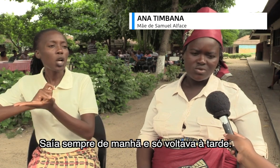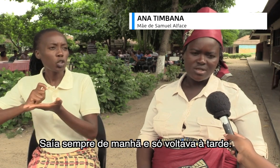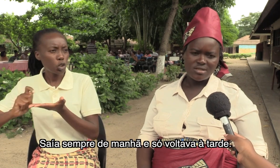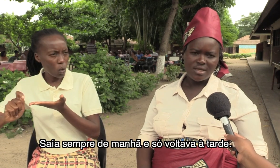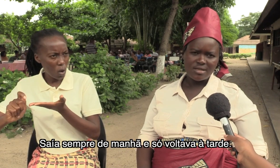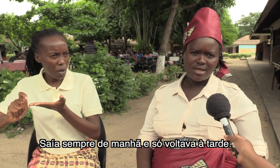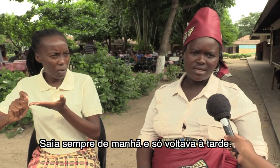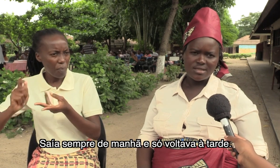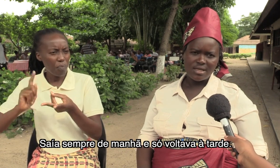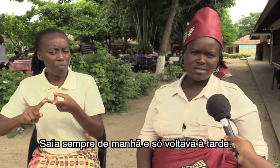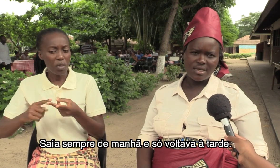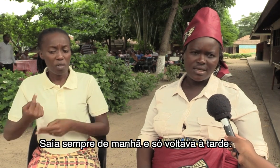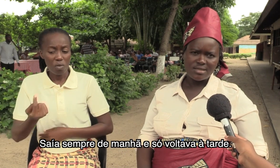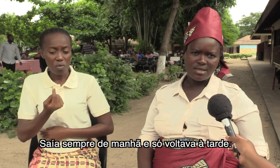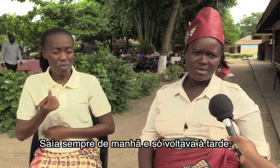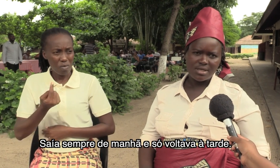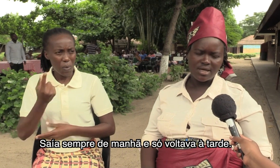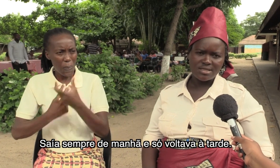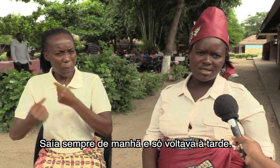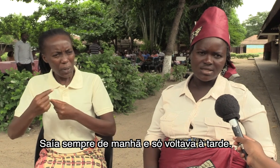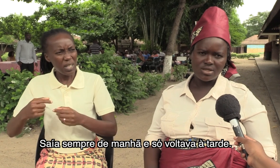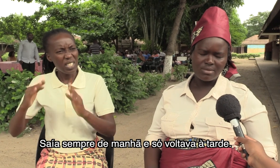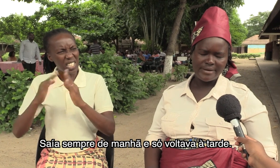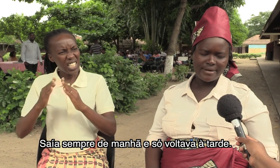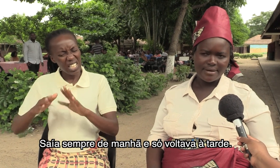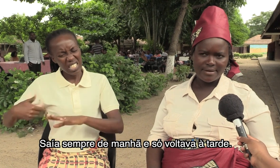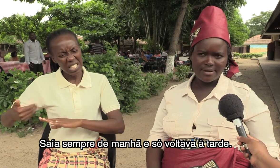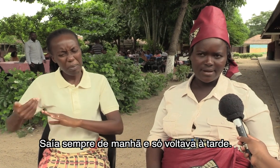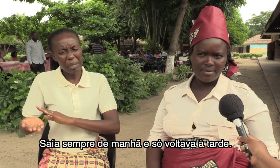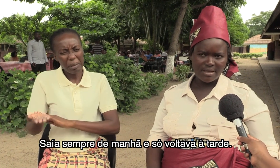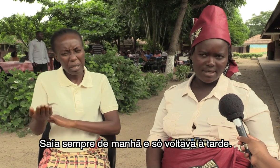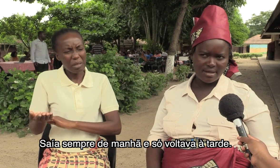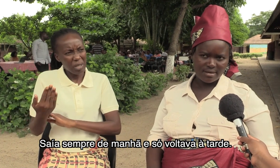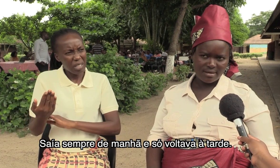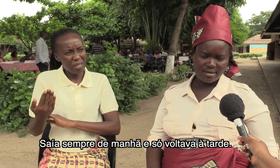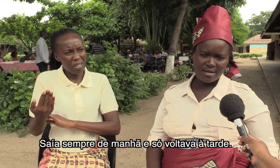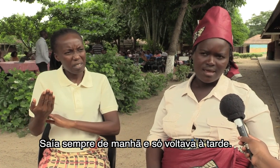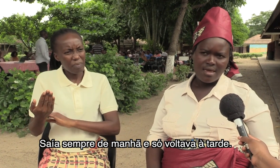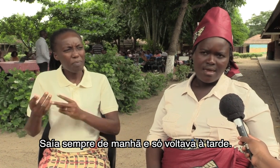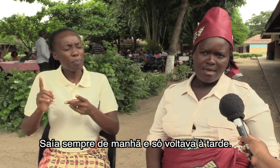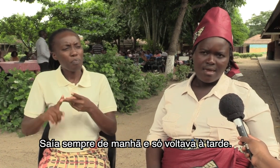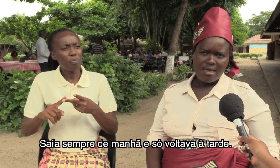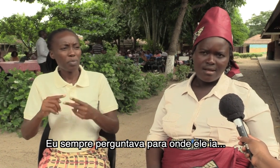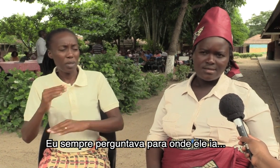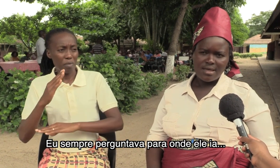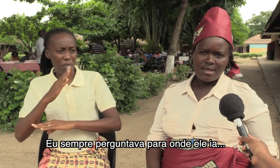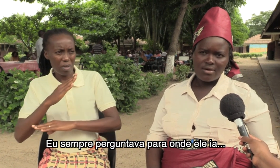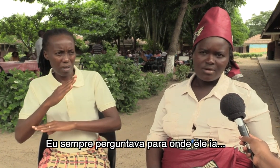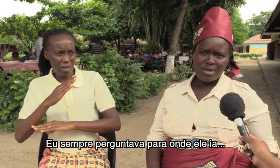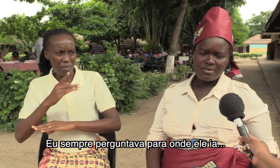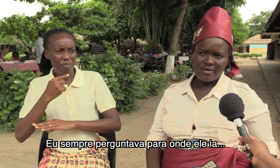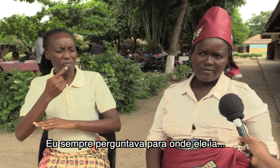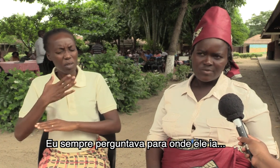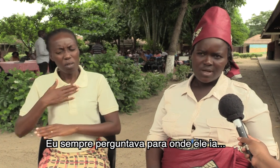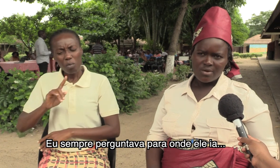Começou ele sair de casa, ele saía sempre de casa de manhã, lá para a tarde. Ele saía,